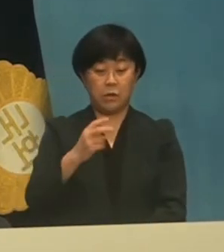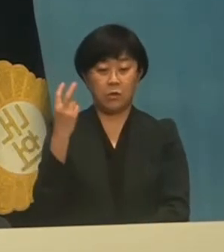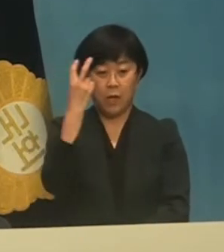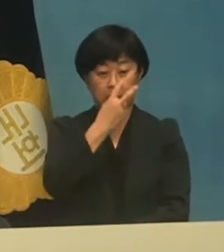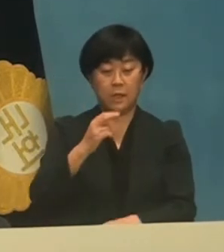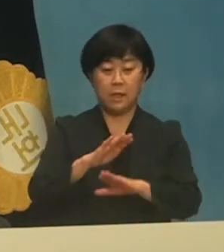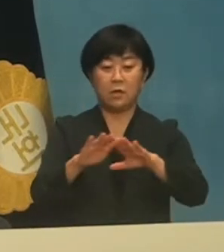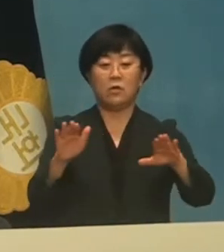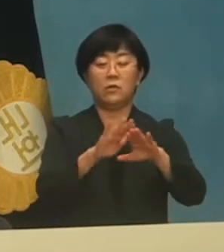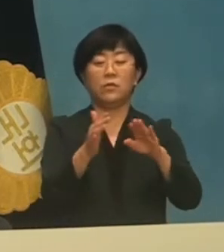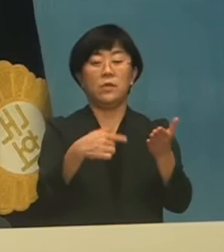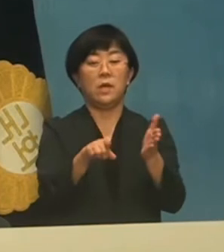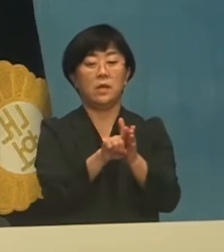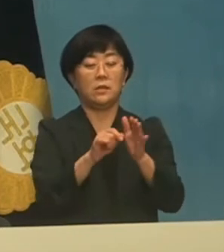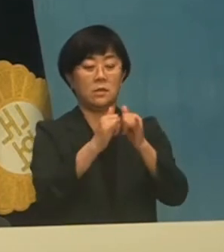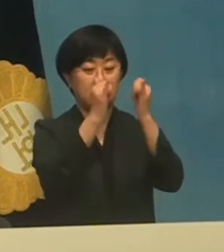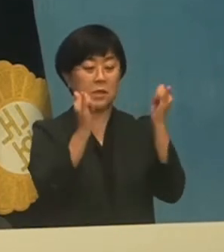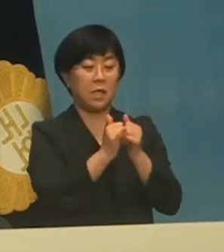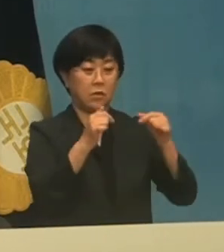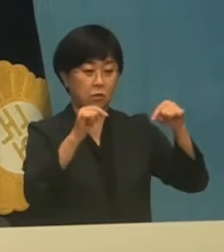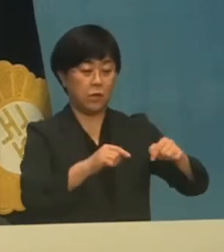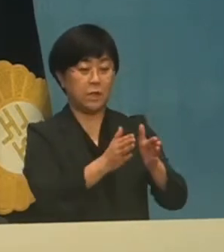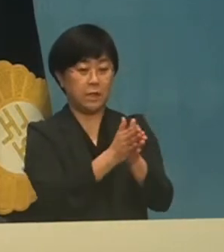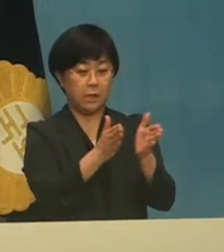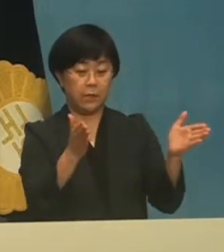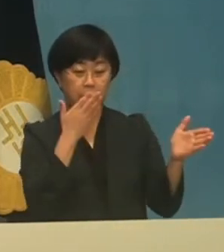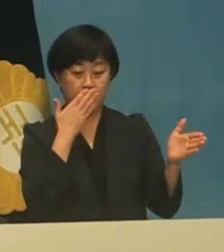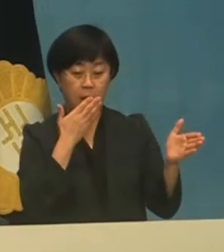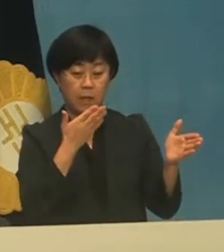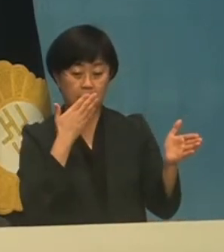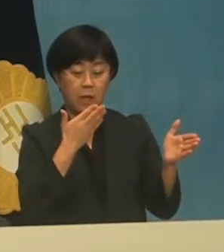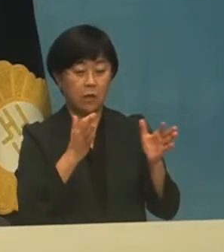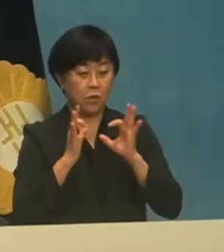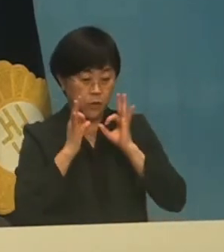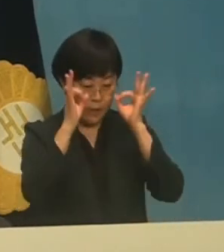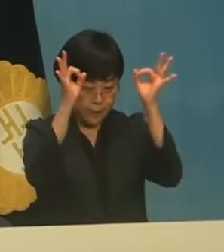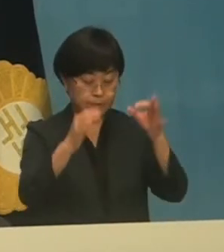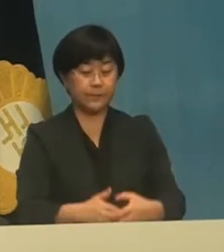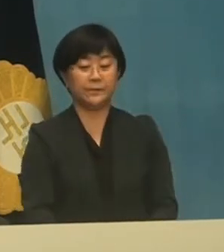처분 방안에 대한 사회적 논의를 시작할 수 있도록